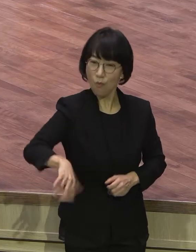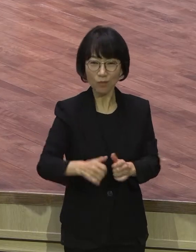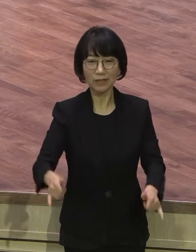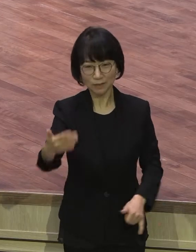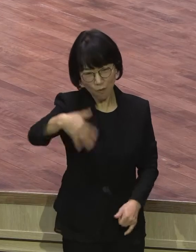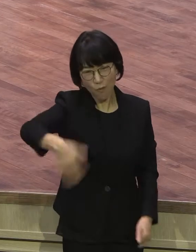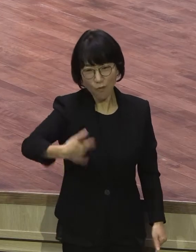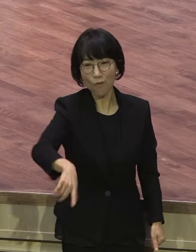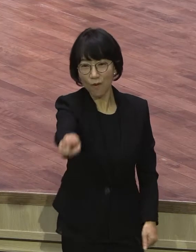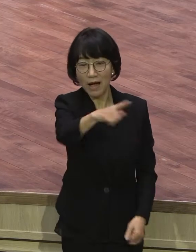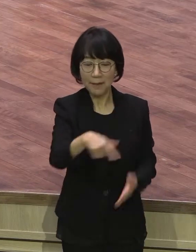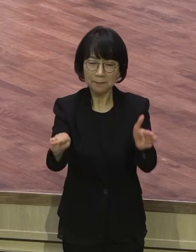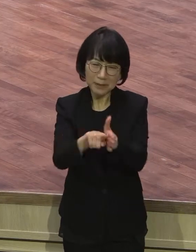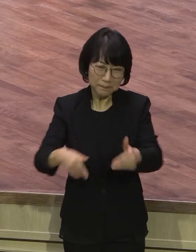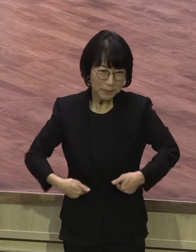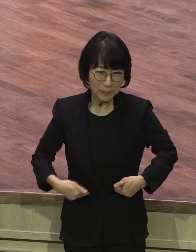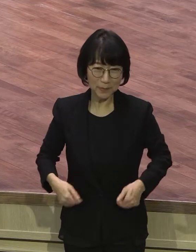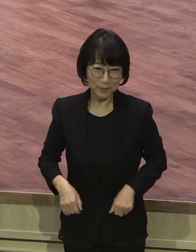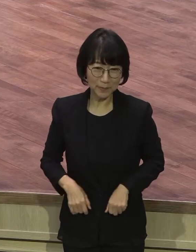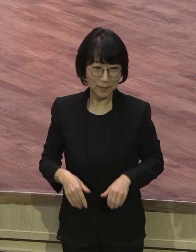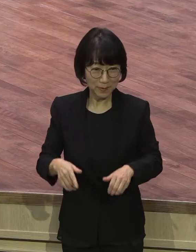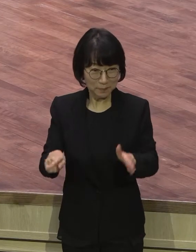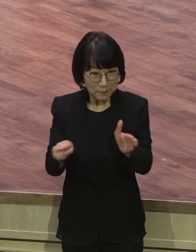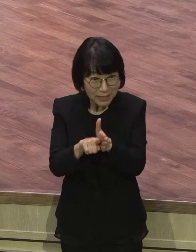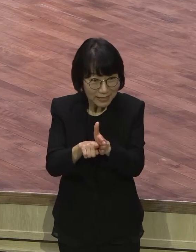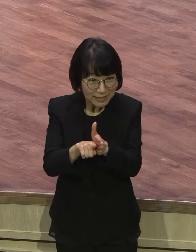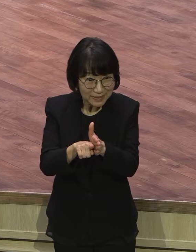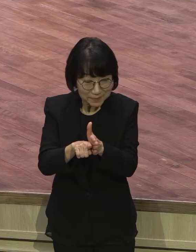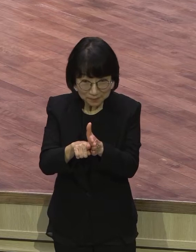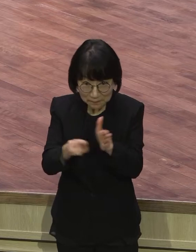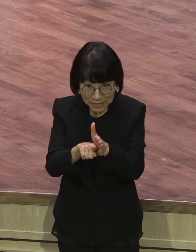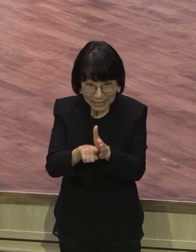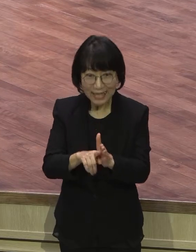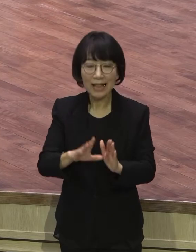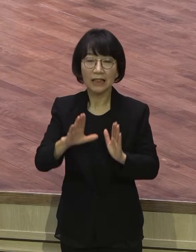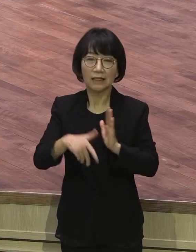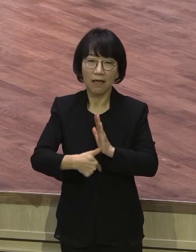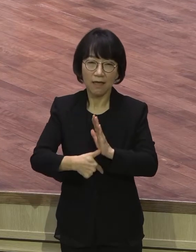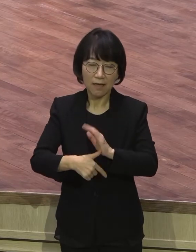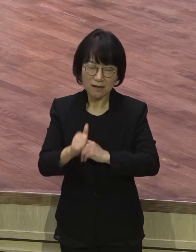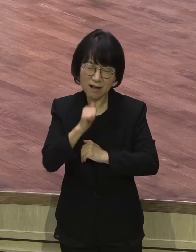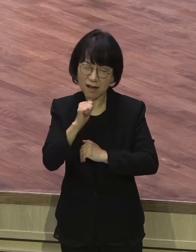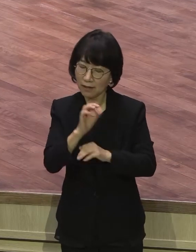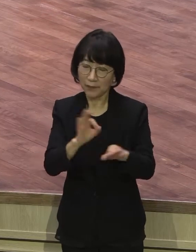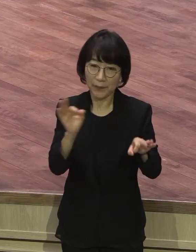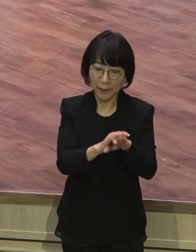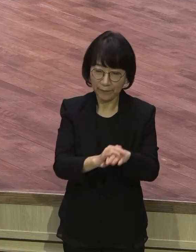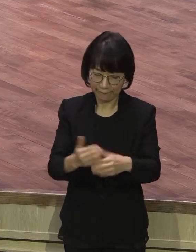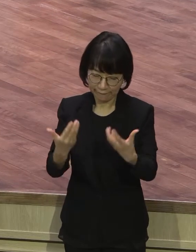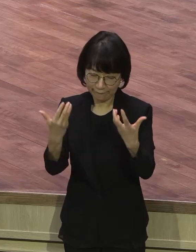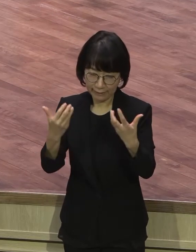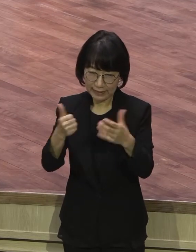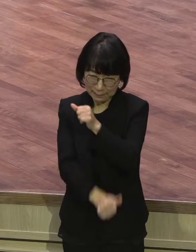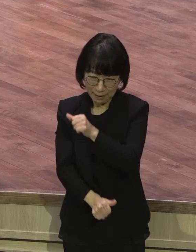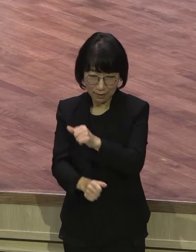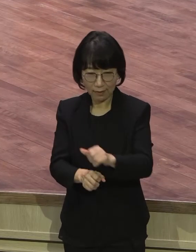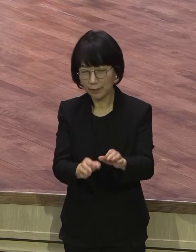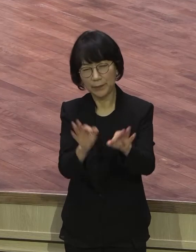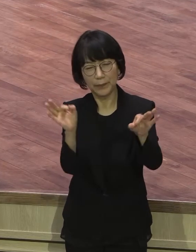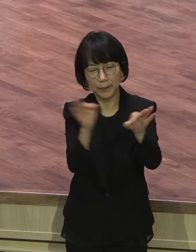여러분이 정말 이 믿음만 있다고 하면 오늘부로 실패는 물러가고 오늘부로 가난은 물러가고 오늘부로 하나님께서